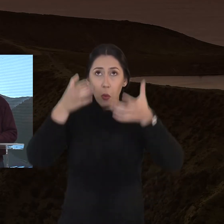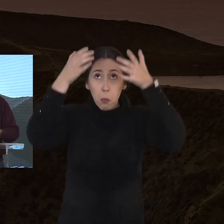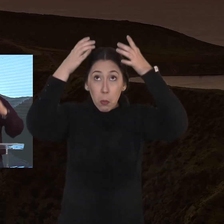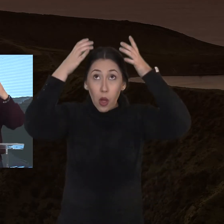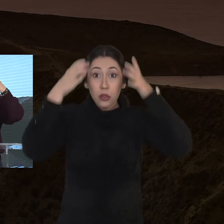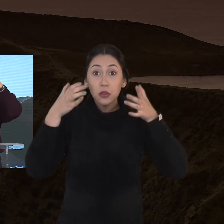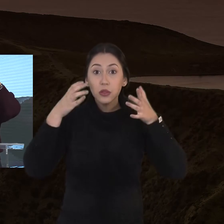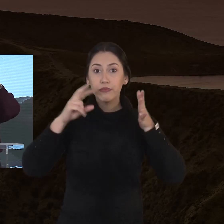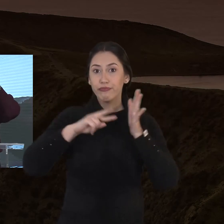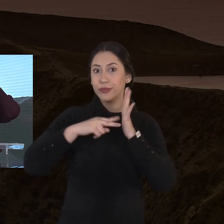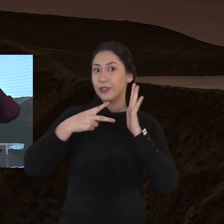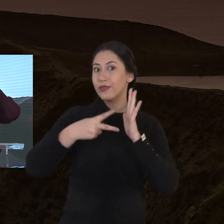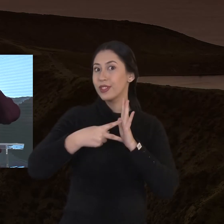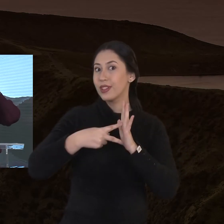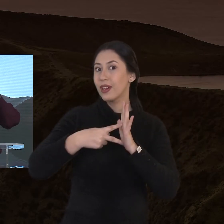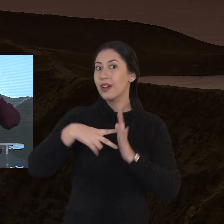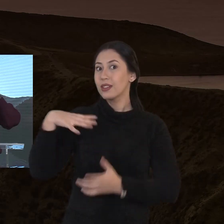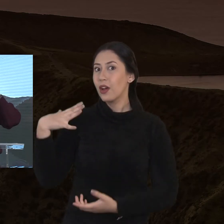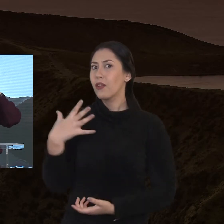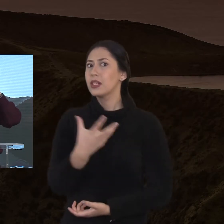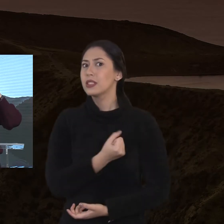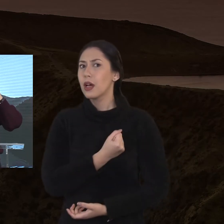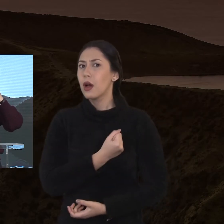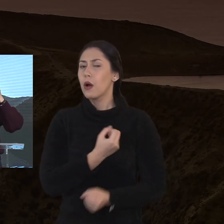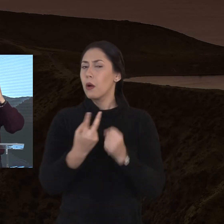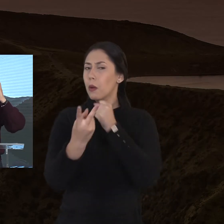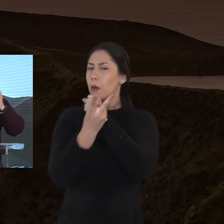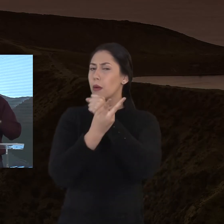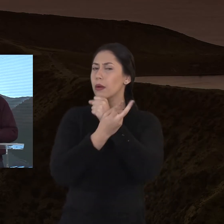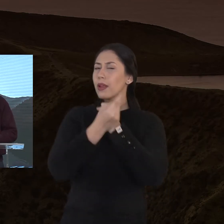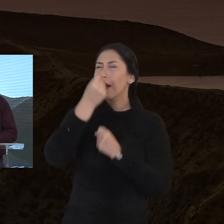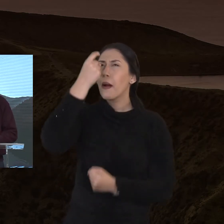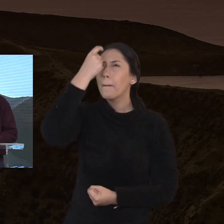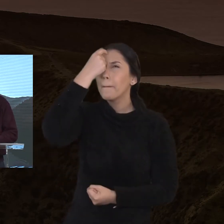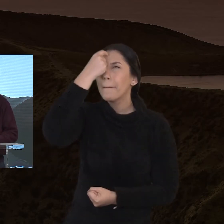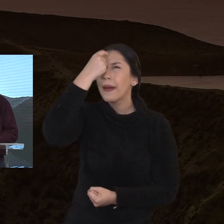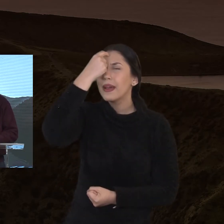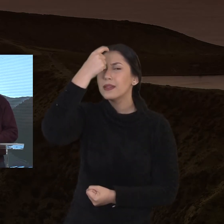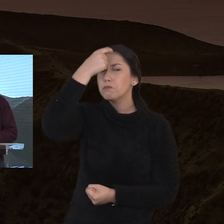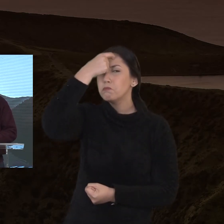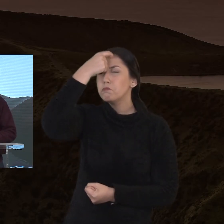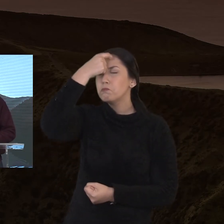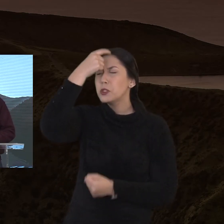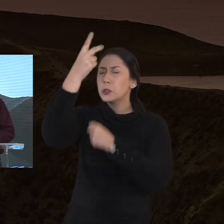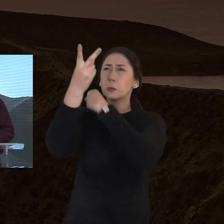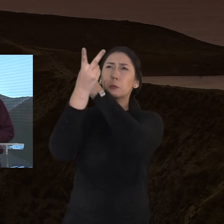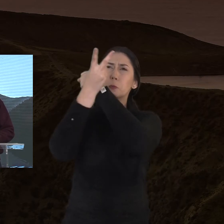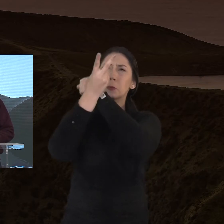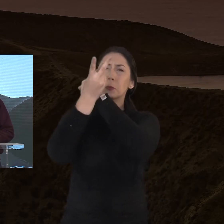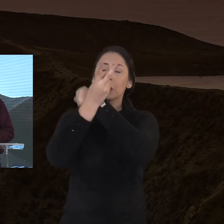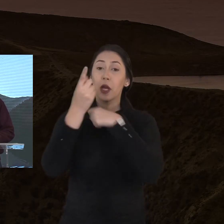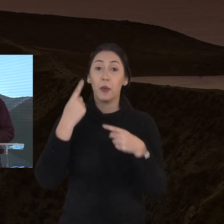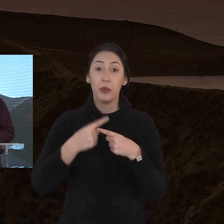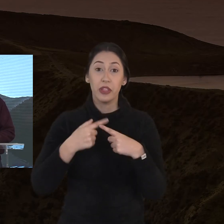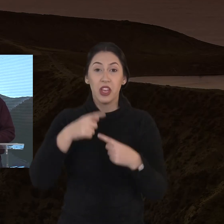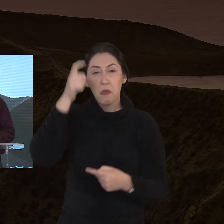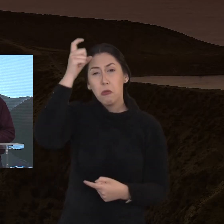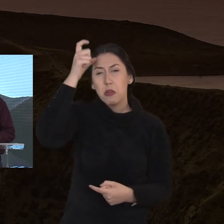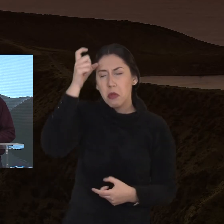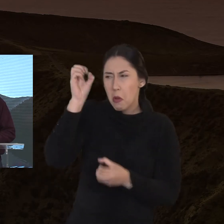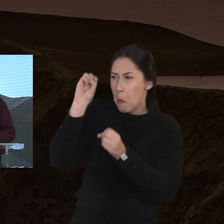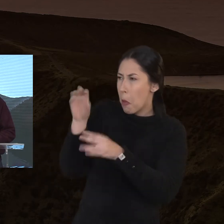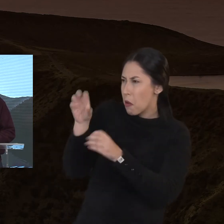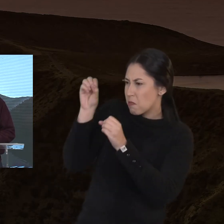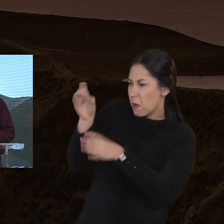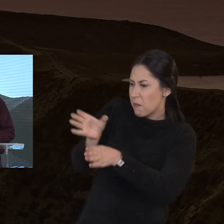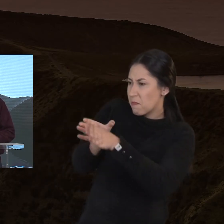então capacete é para proteger nossa mente a nossa cabeça desses ataques das ideologias do inimigo porque o